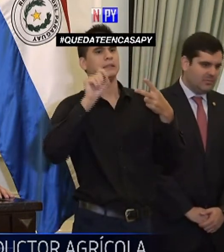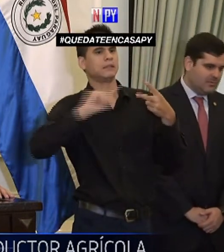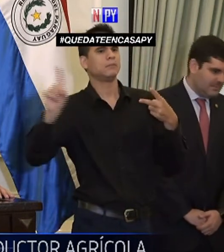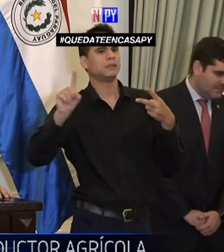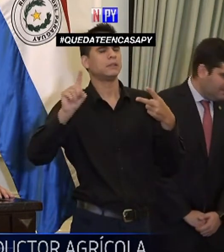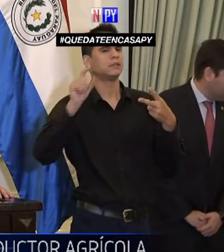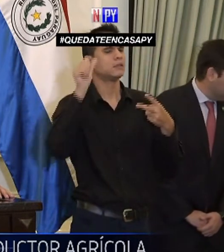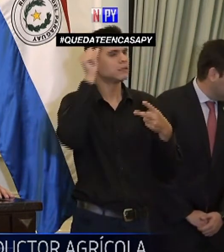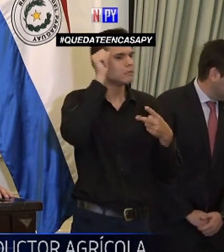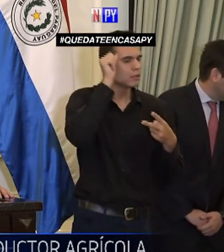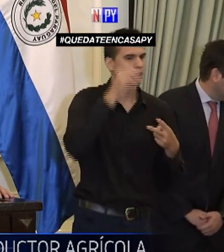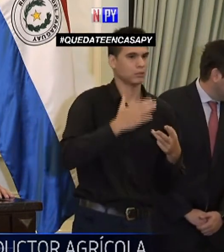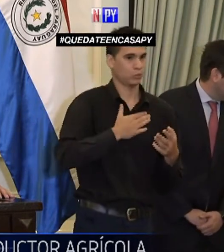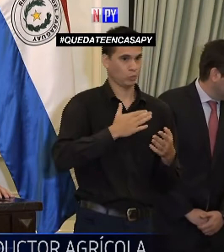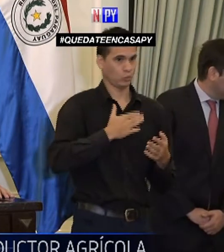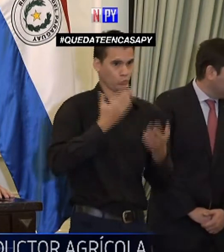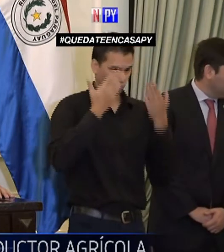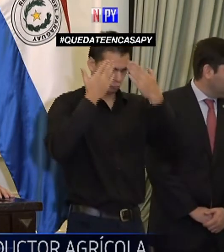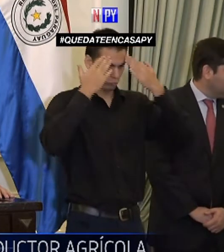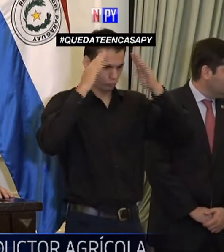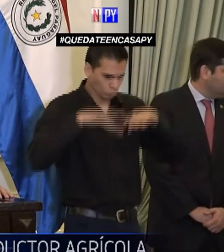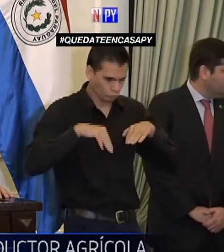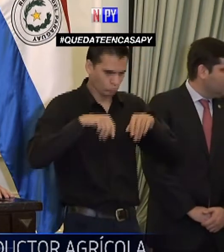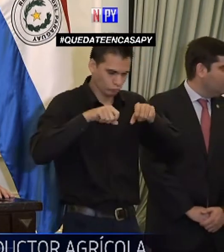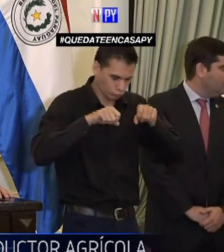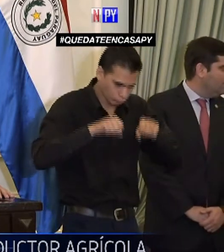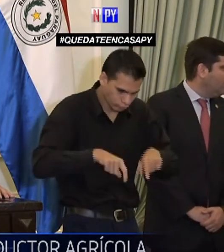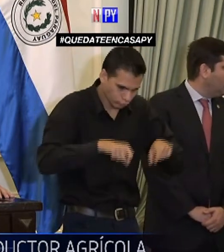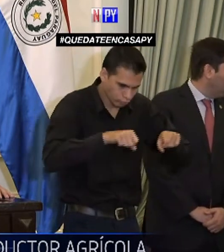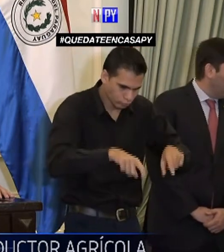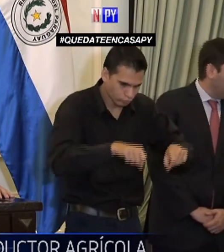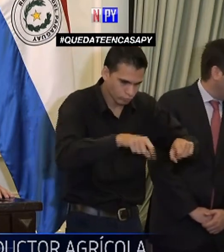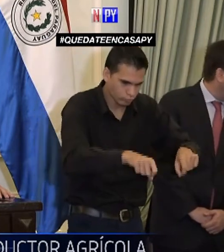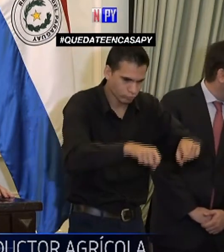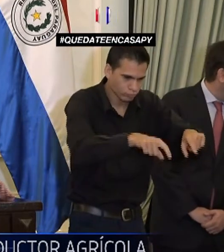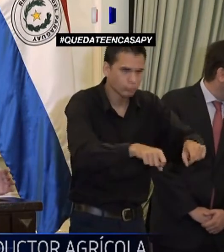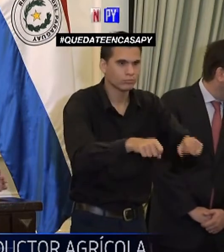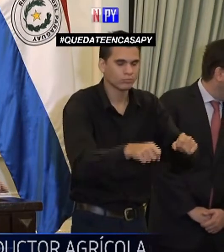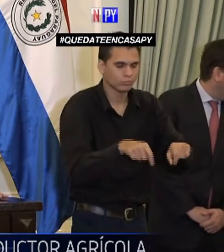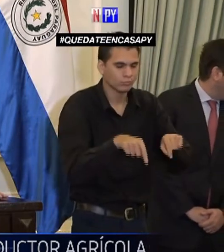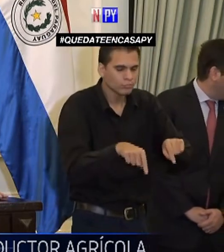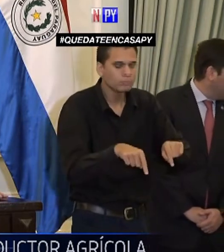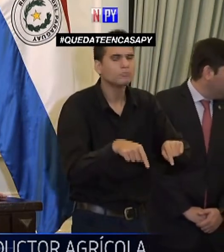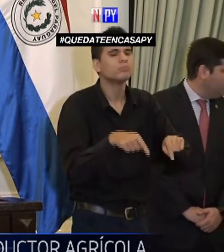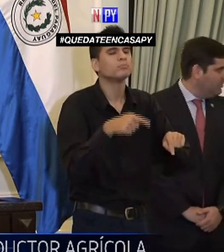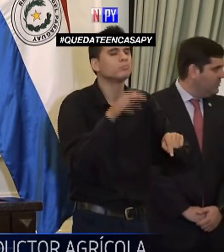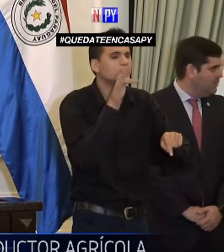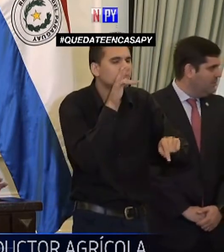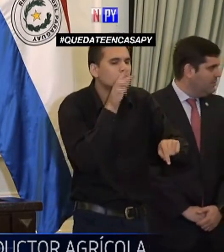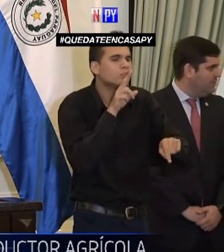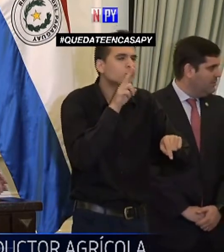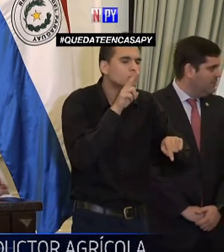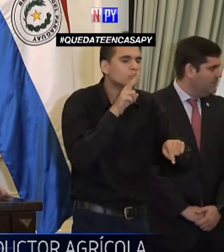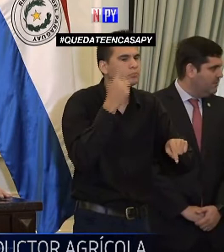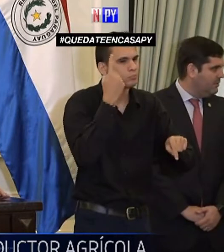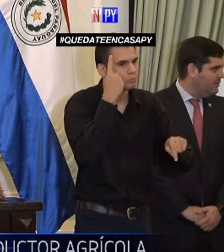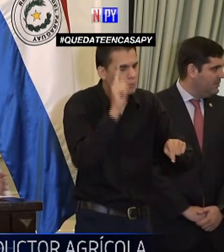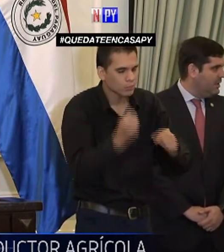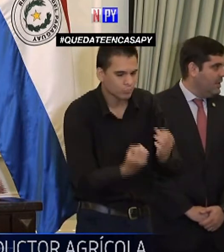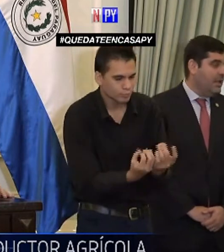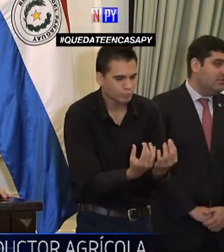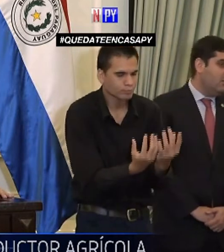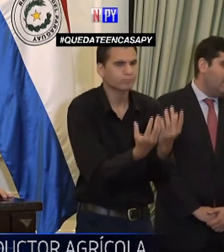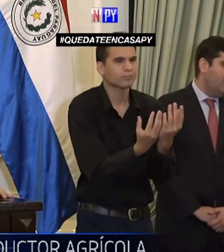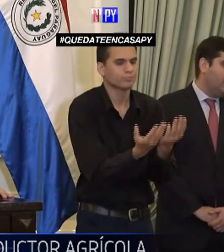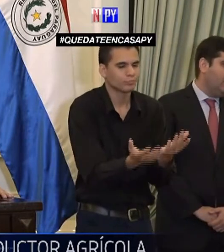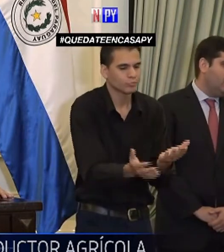finca de autoconsumo, estamos hablando de media hectárea. Eso es, digamos, más para el interior, para los departamentos